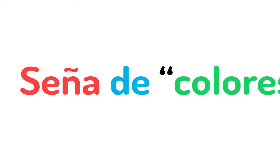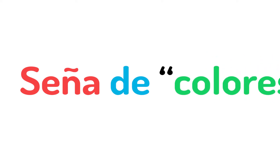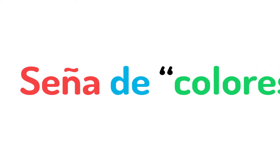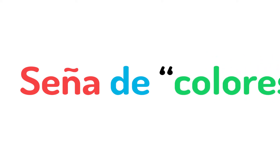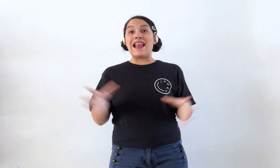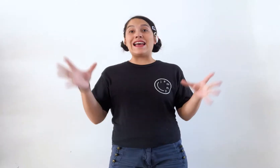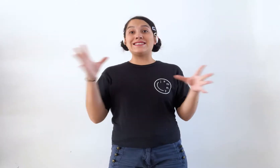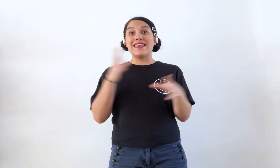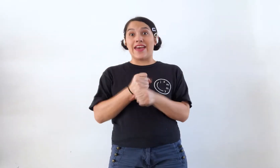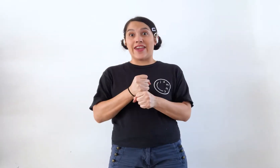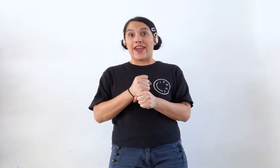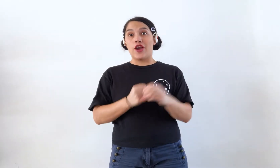La seña de